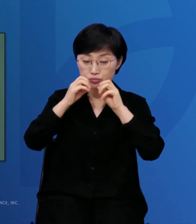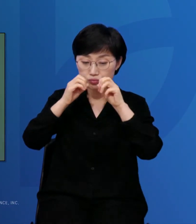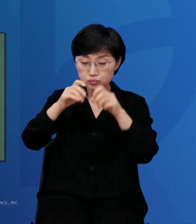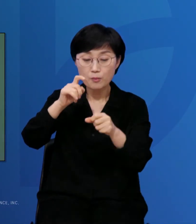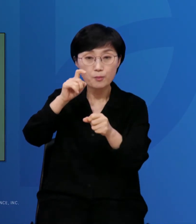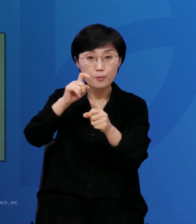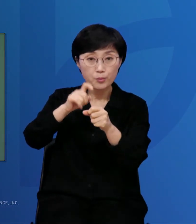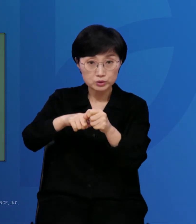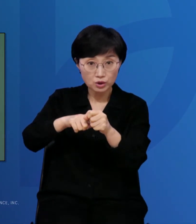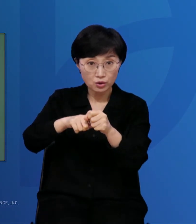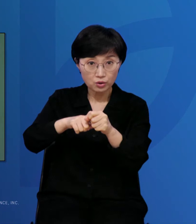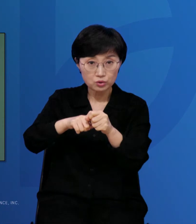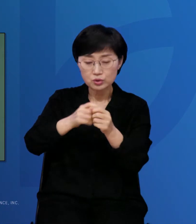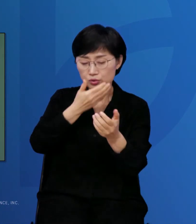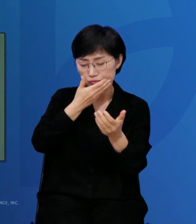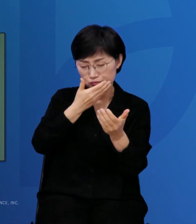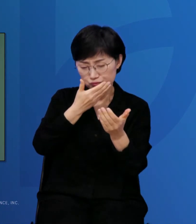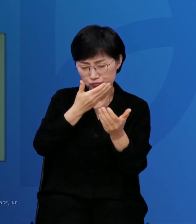두 가지가 있습니다.